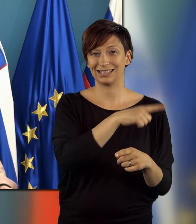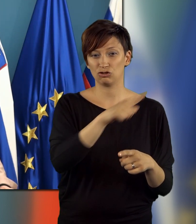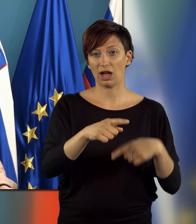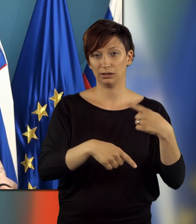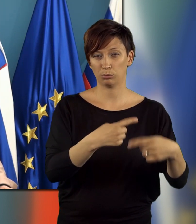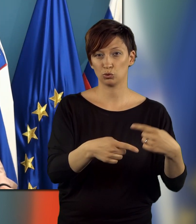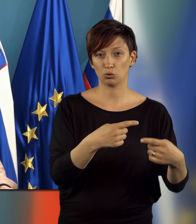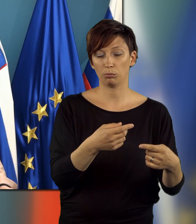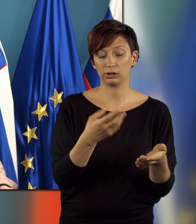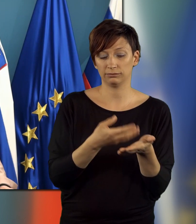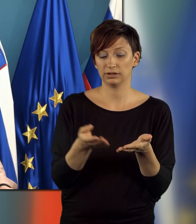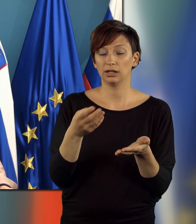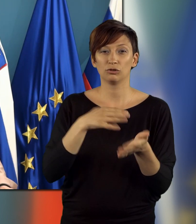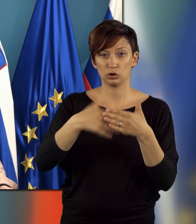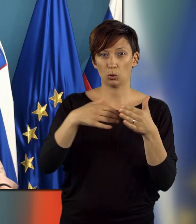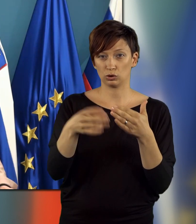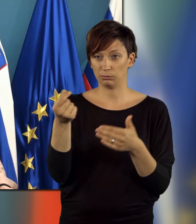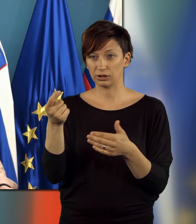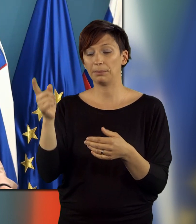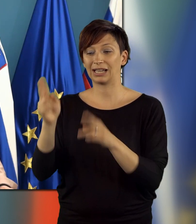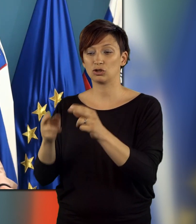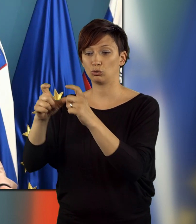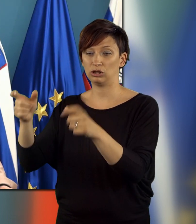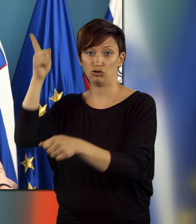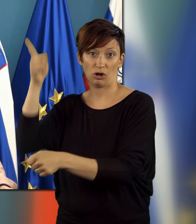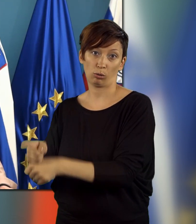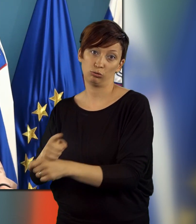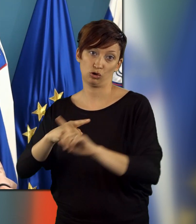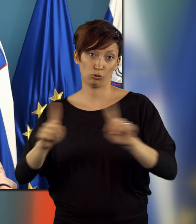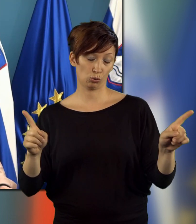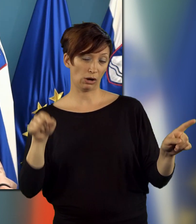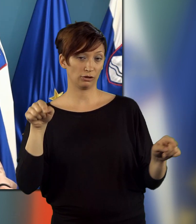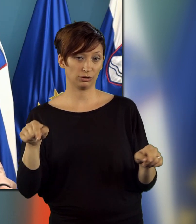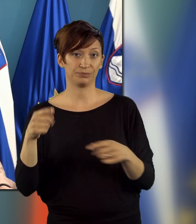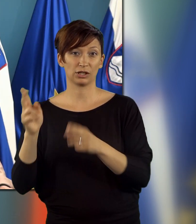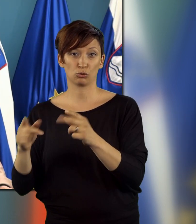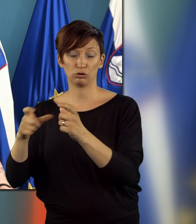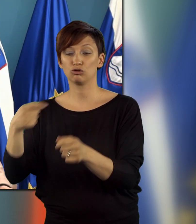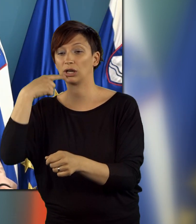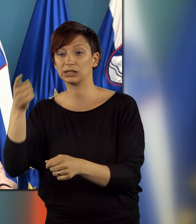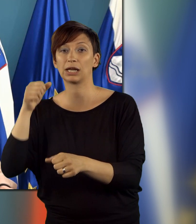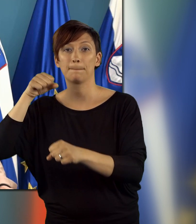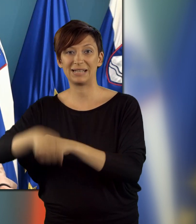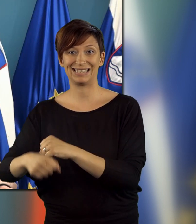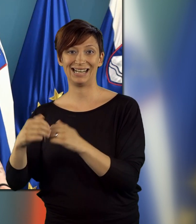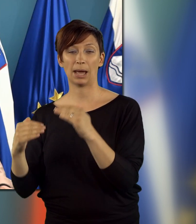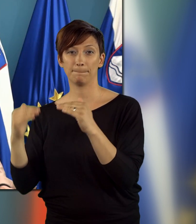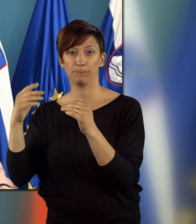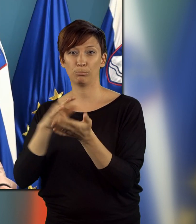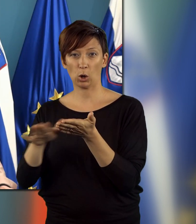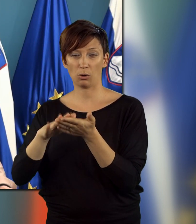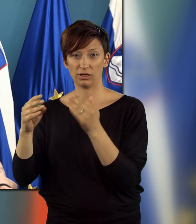postopku terjatve poplačale, ampak je sodišče odločilo, da se gre v prisilno